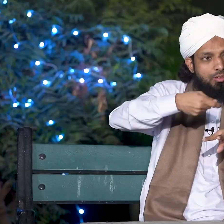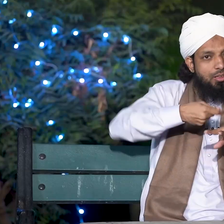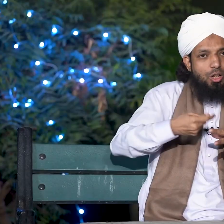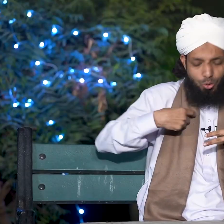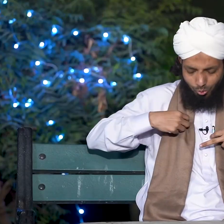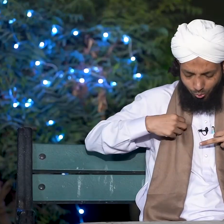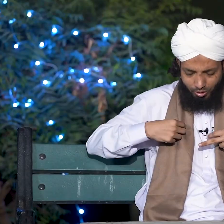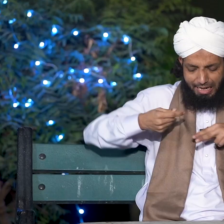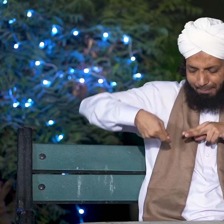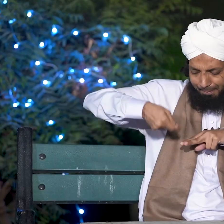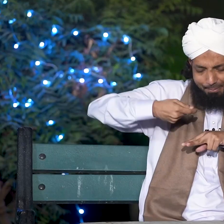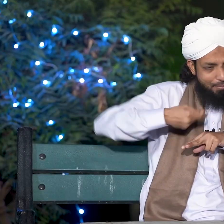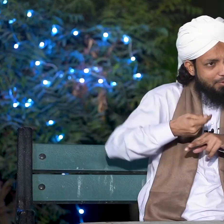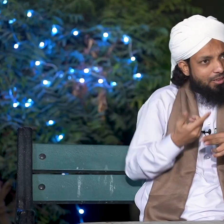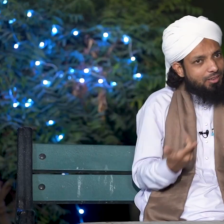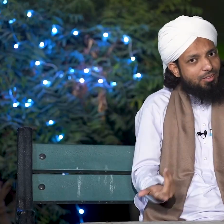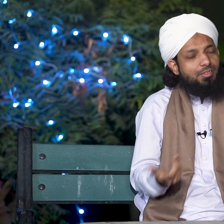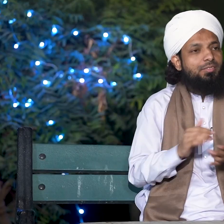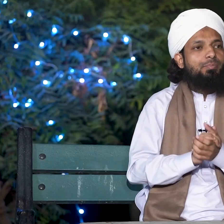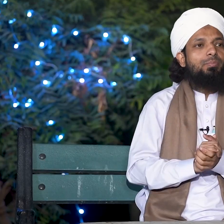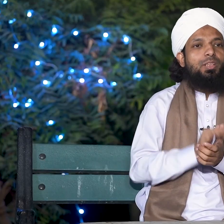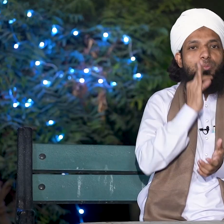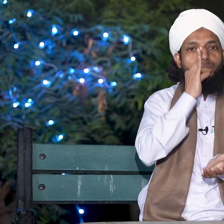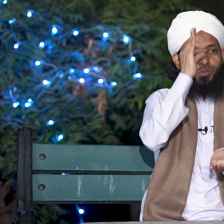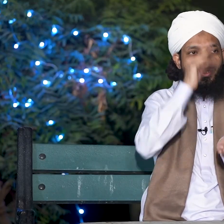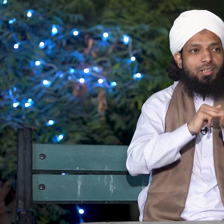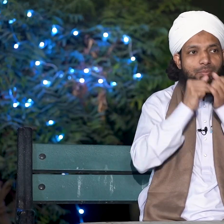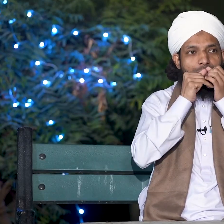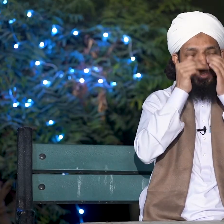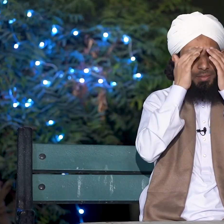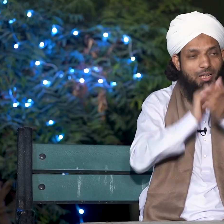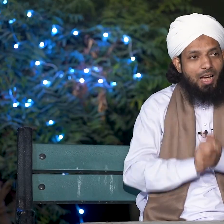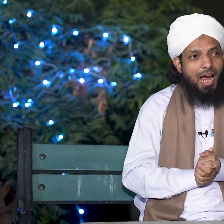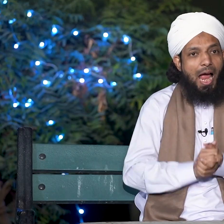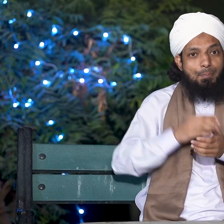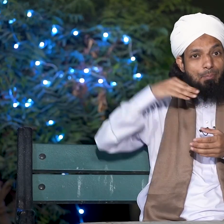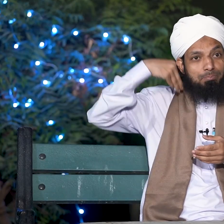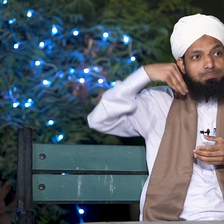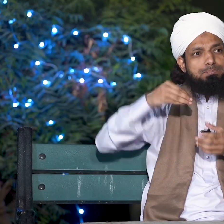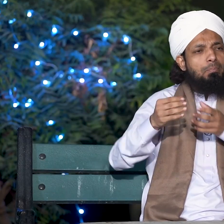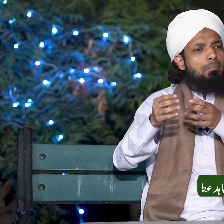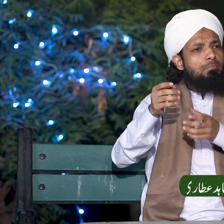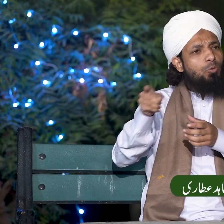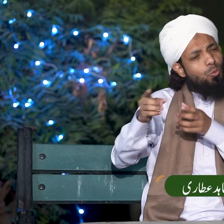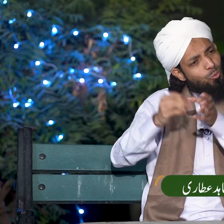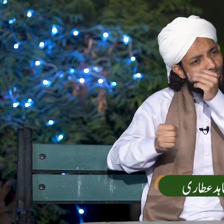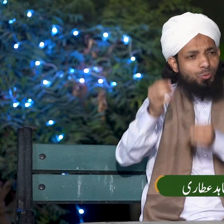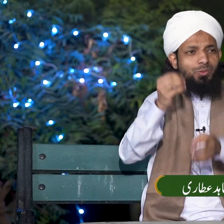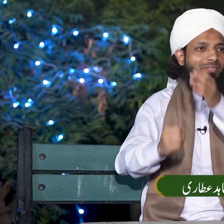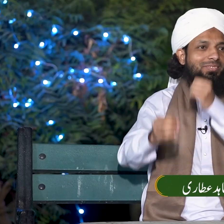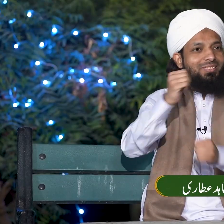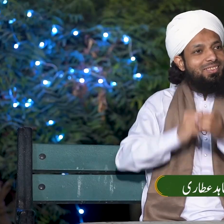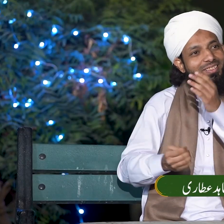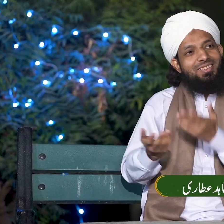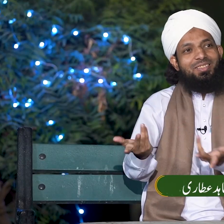کپڑوں کو خود پیوند بھی لگا لیا کرتے تھے، اور کریم آقا علیہ الصلوۃ والسلام اپنی بکریوں کا خود دودھ بھی دھو لیا کرتے تھے، دودھ